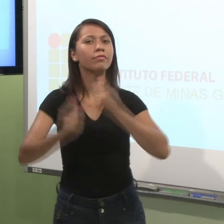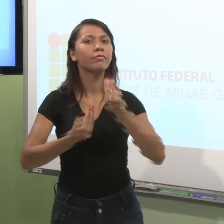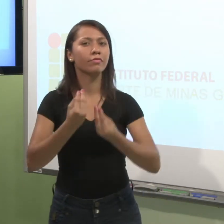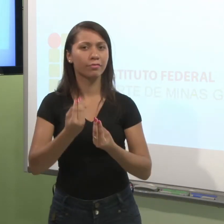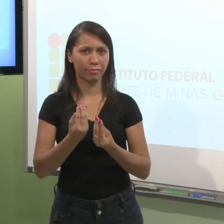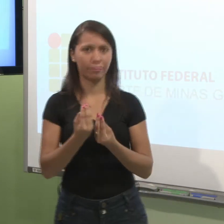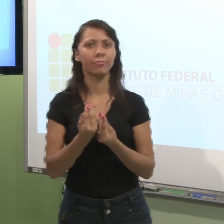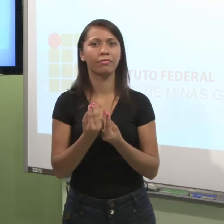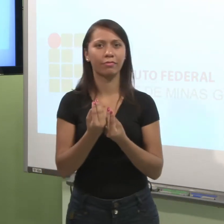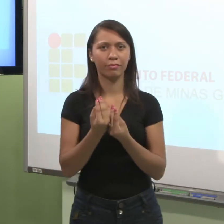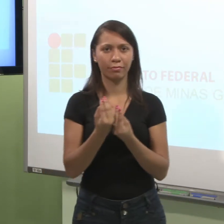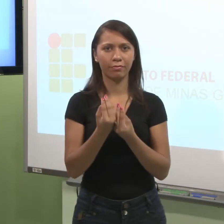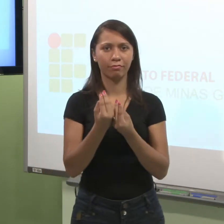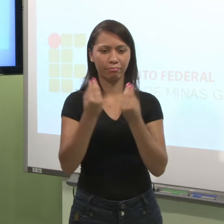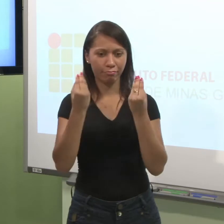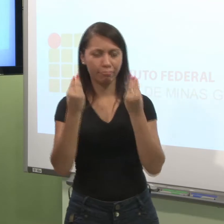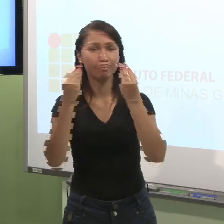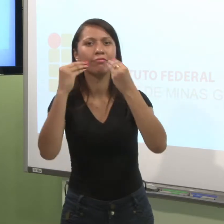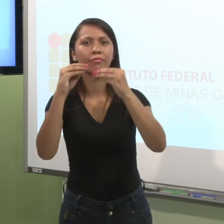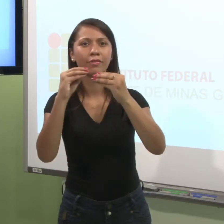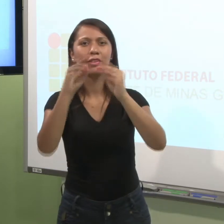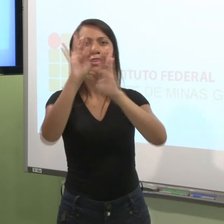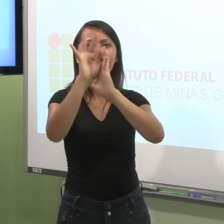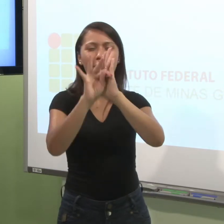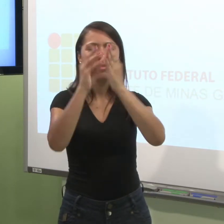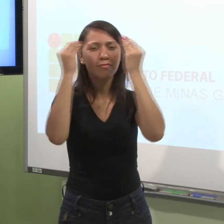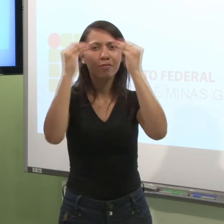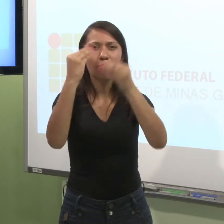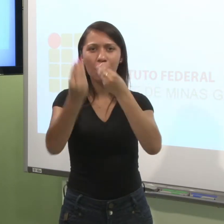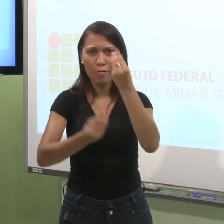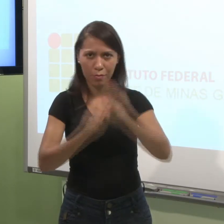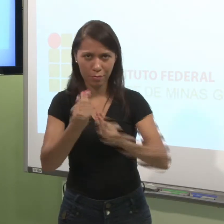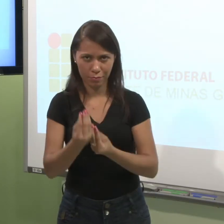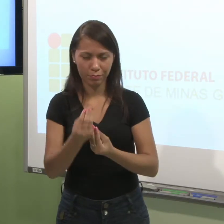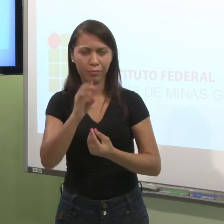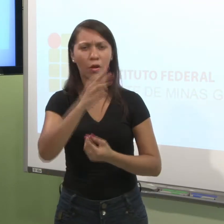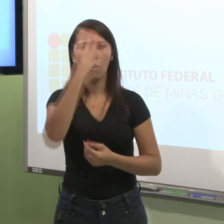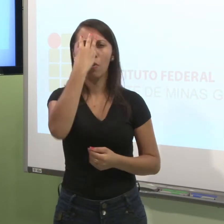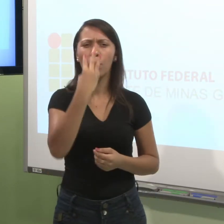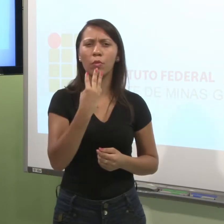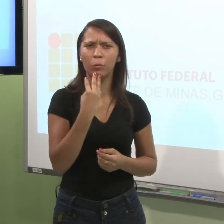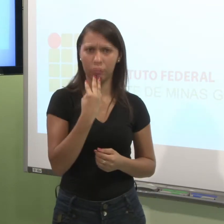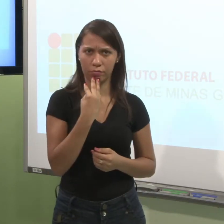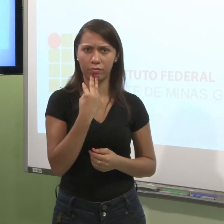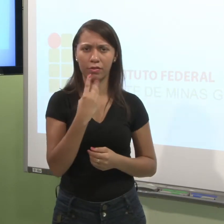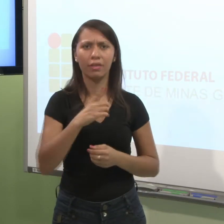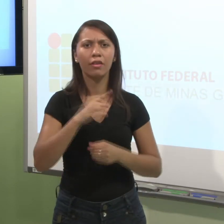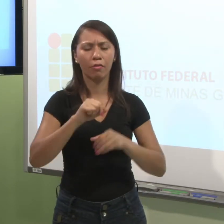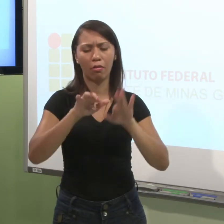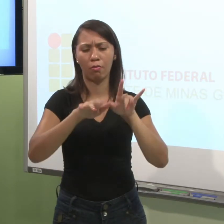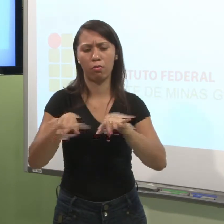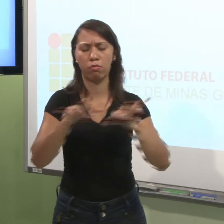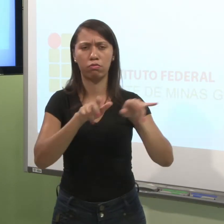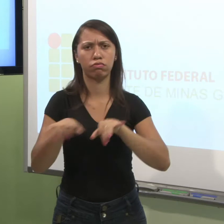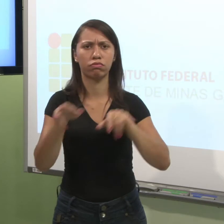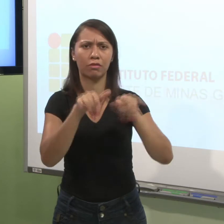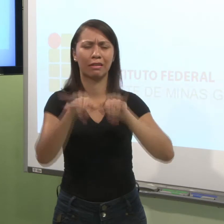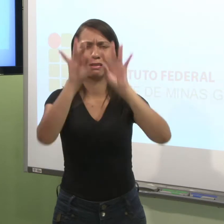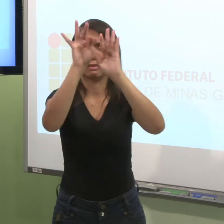inserir objetos não textuais. No Word, além de vocês poderem digitar textos, é possível